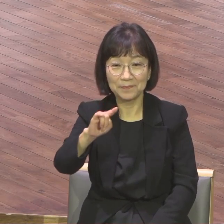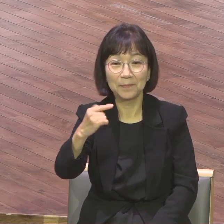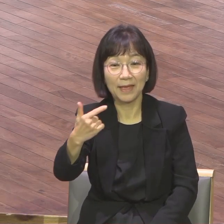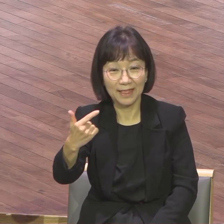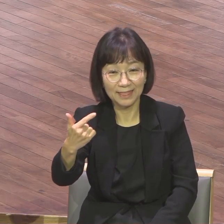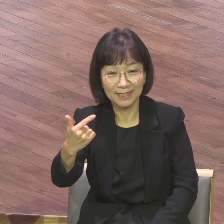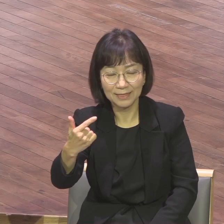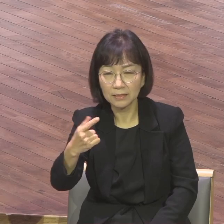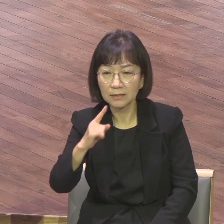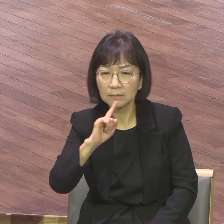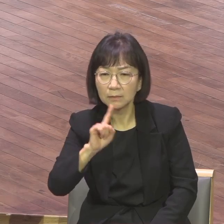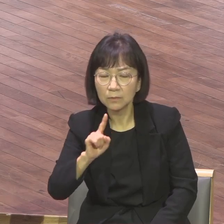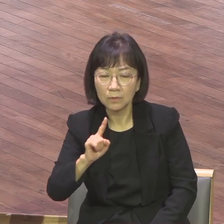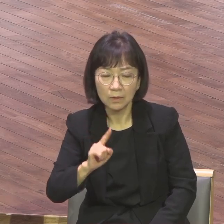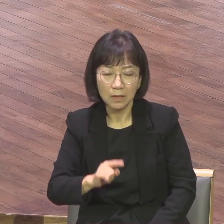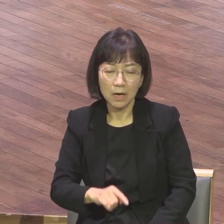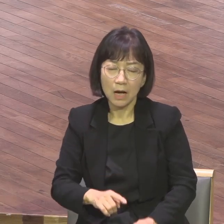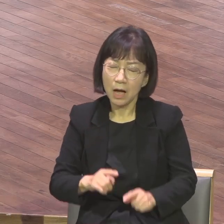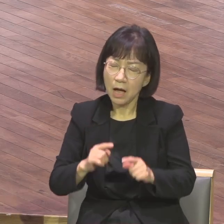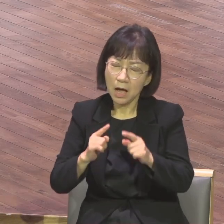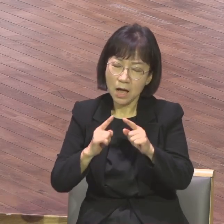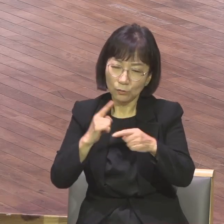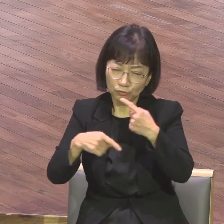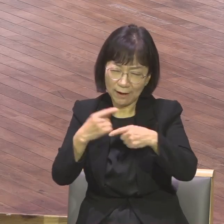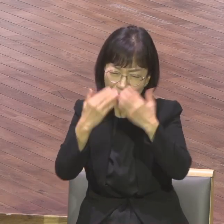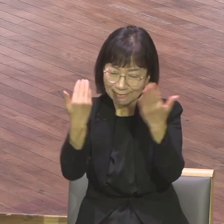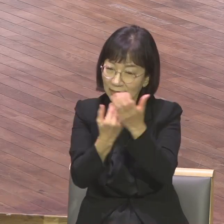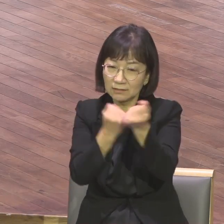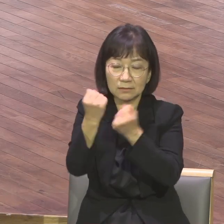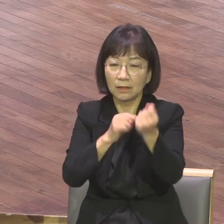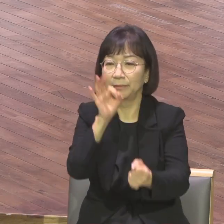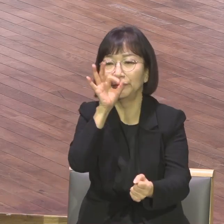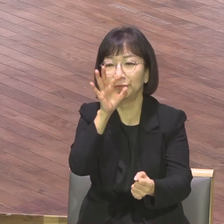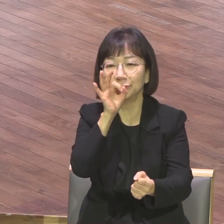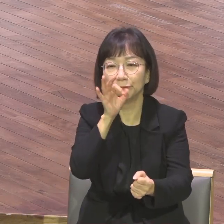말로 표현할 수 없는, 말로 표현할 수 없는